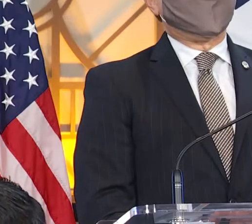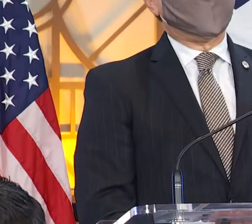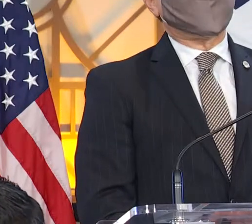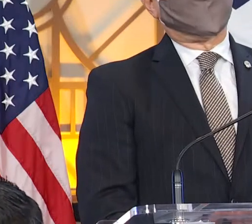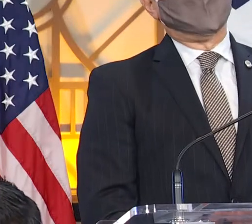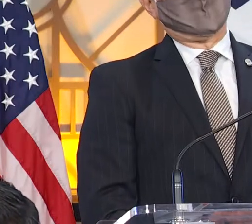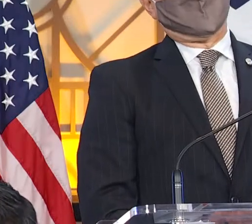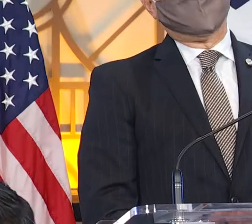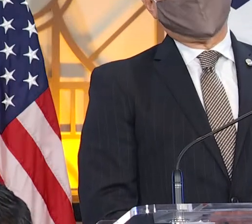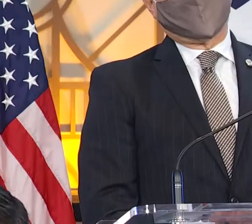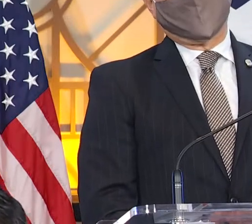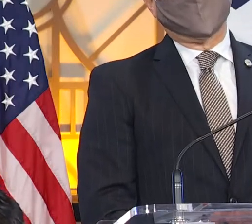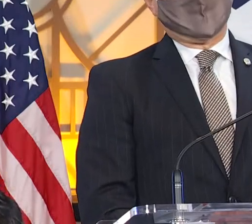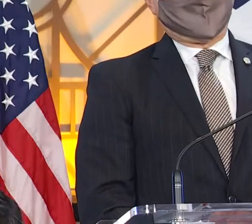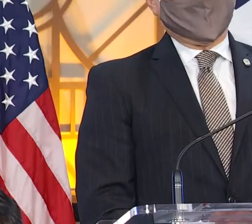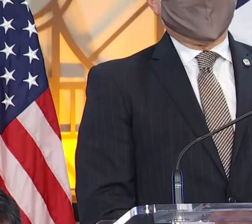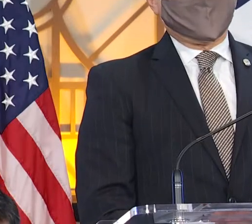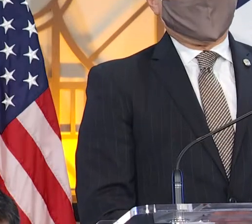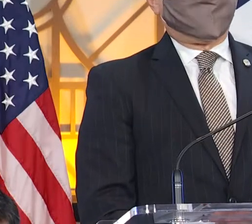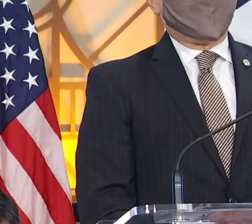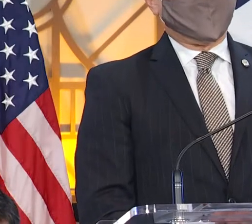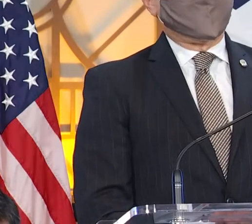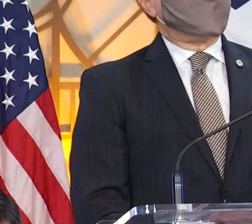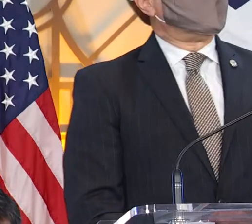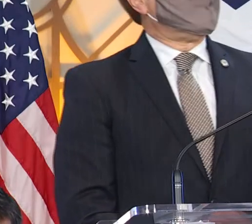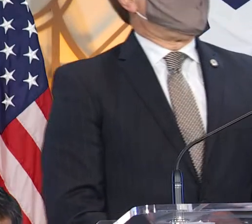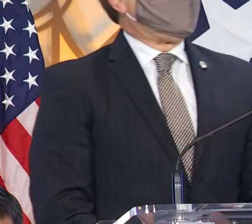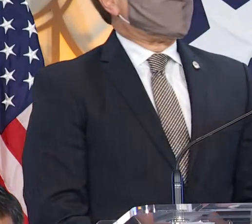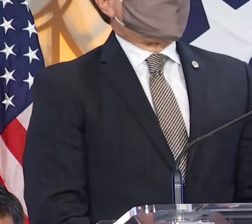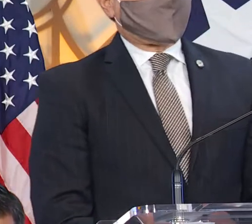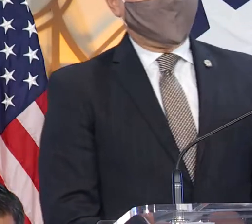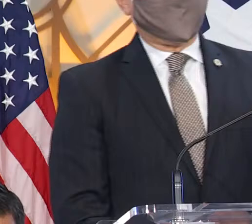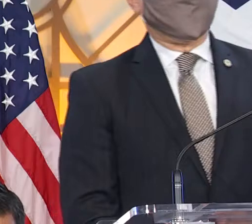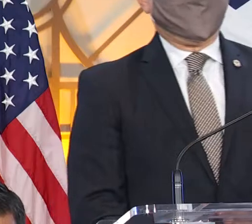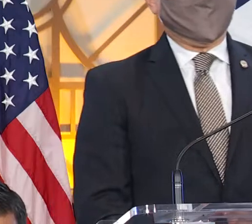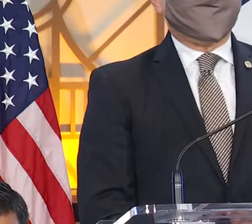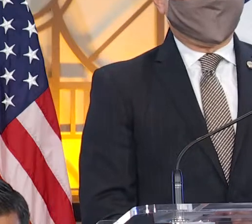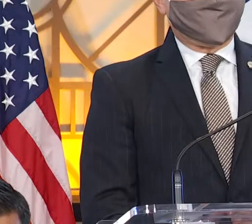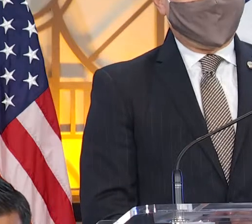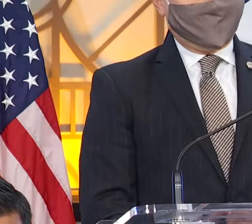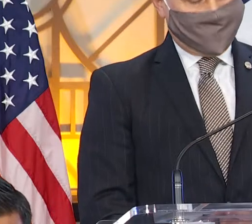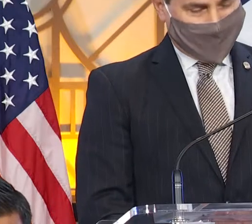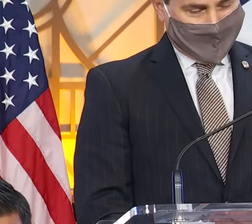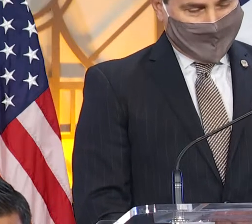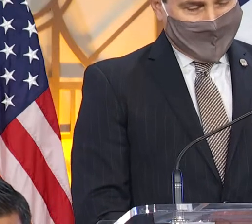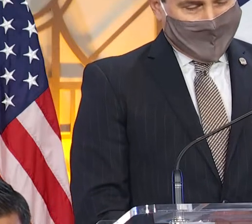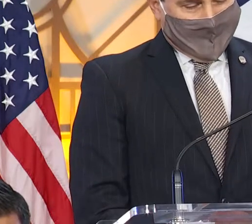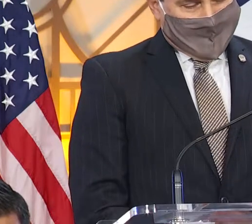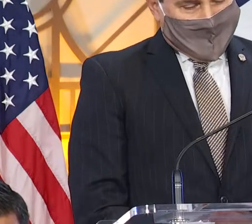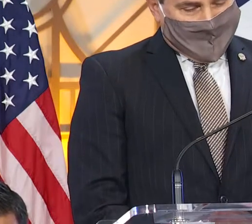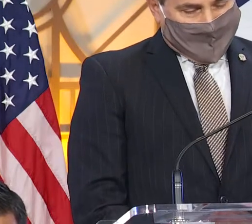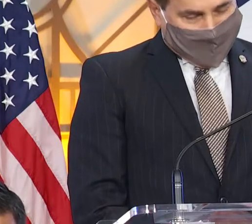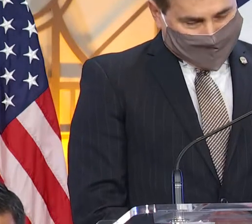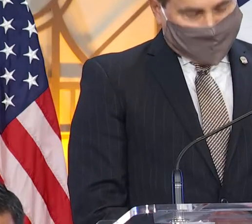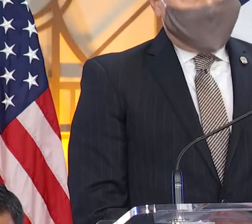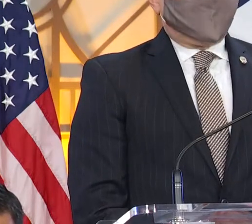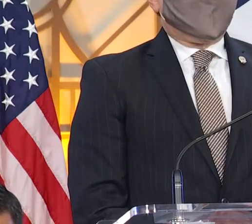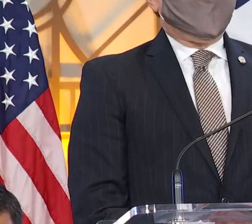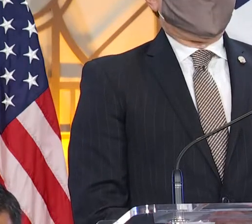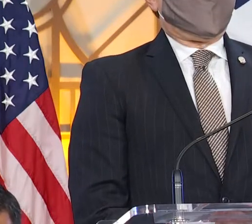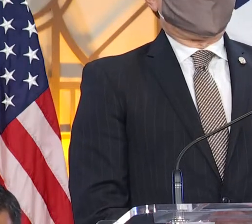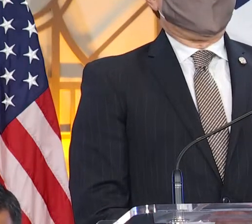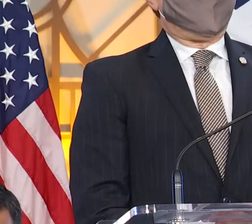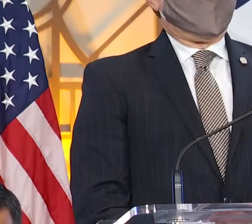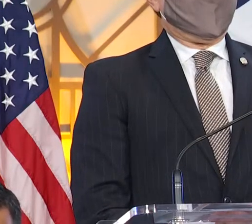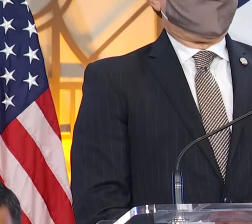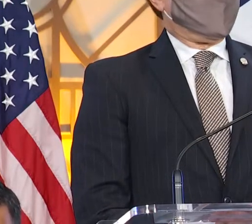que vivan en Houston y para que sigan apoyando el desarrollo de esta ciudad. No